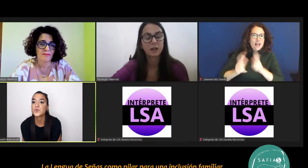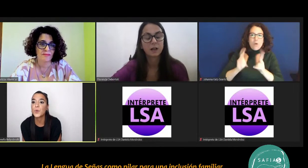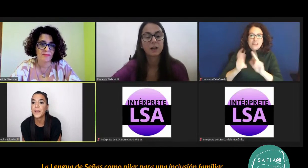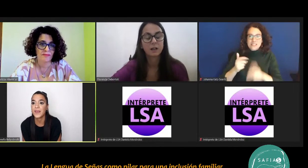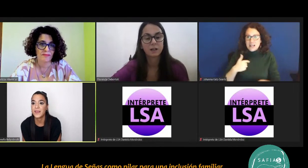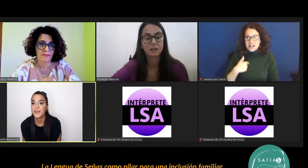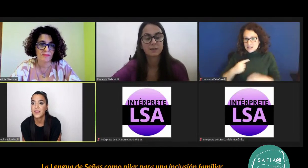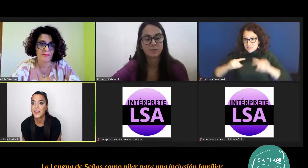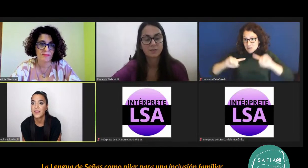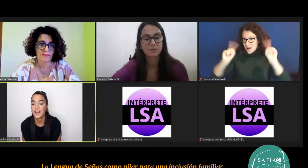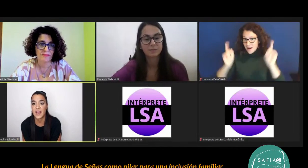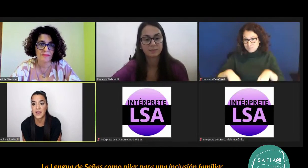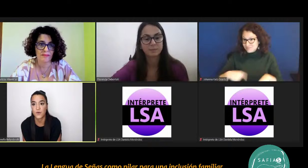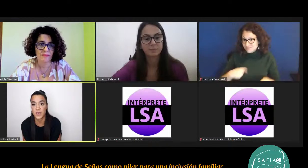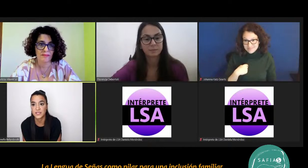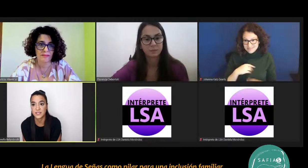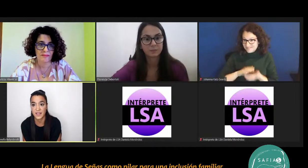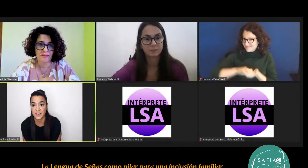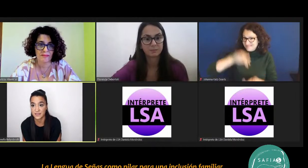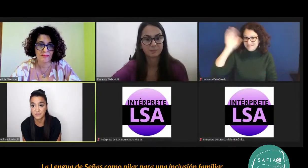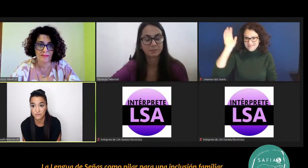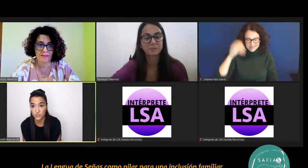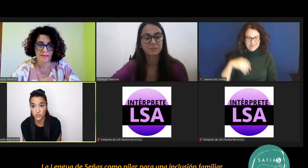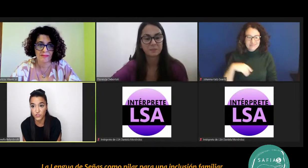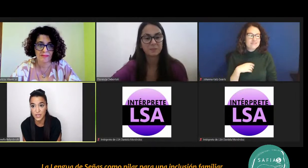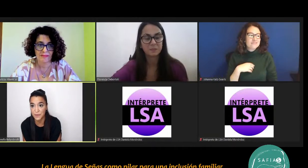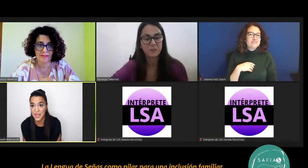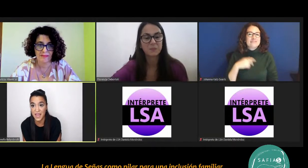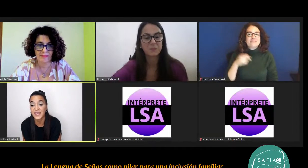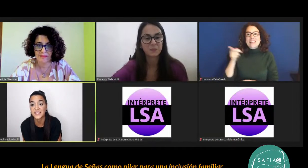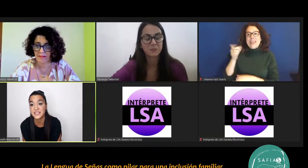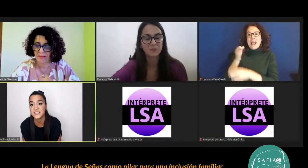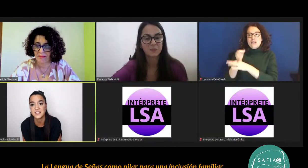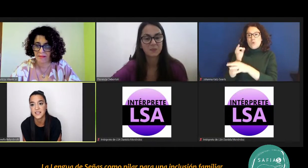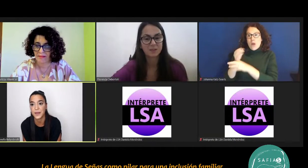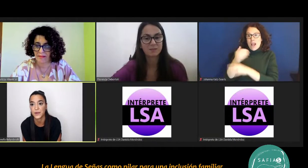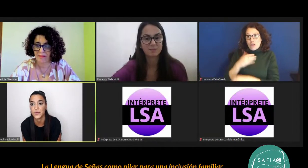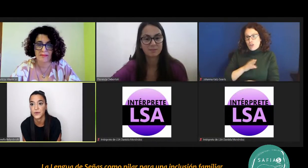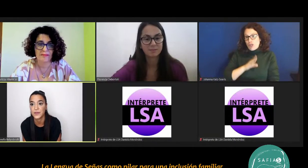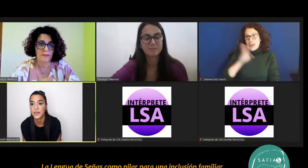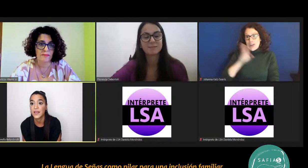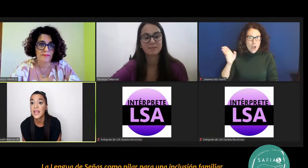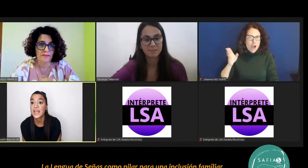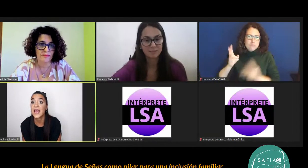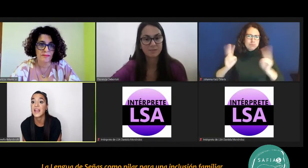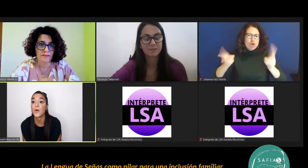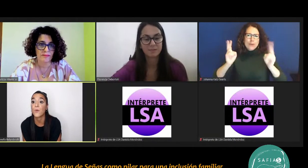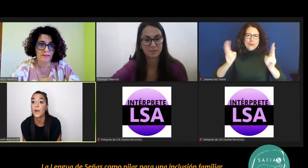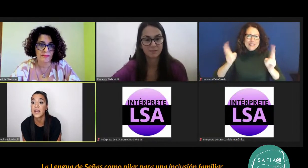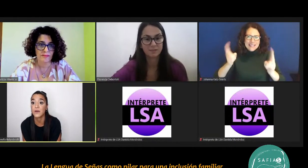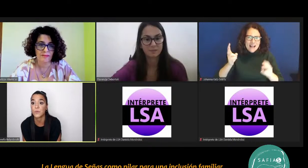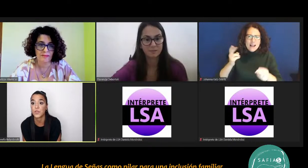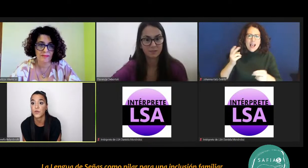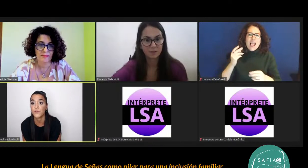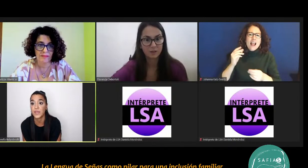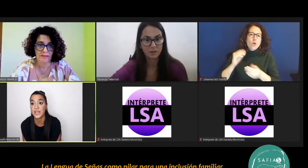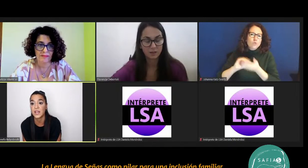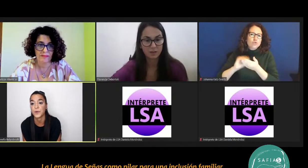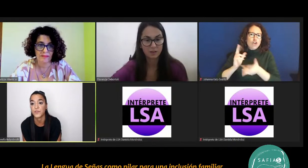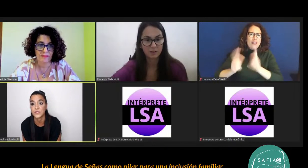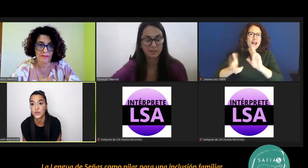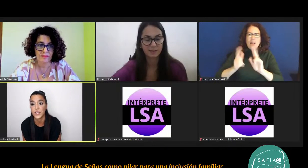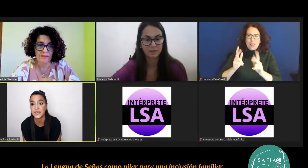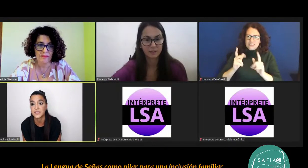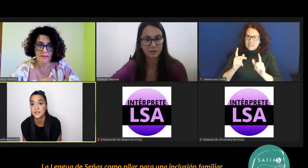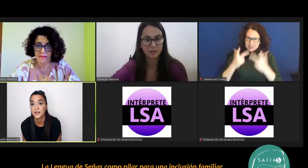Nunca supe la lengua de señas. Yo no sabía, crecí sin saberlo. En la escuela, cuando fui,